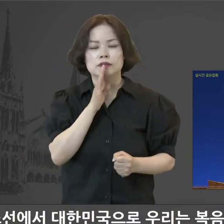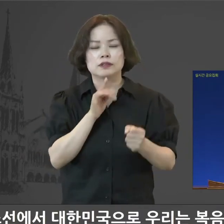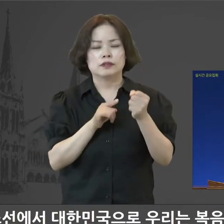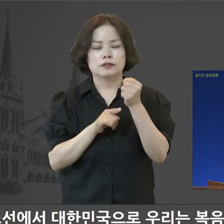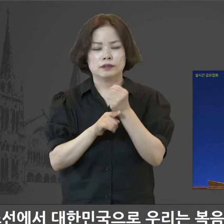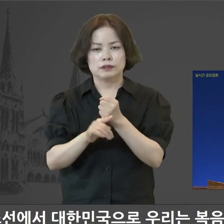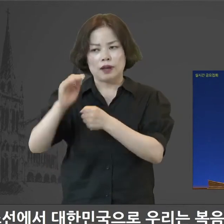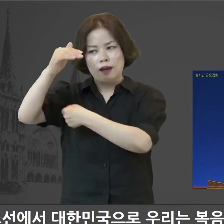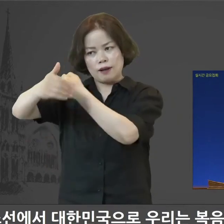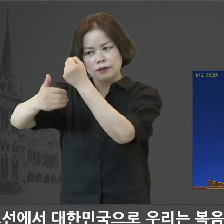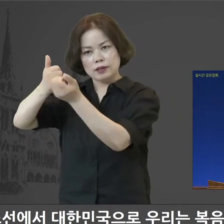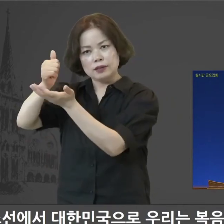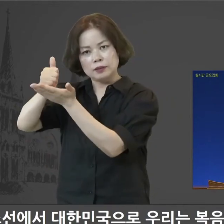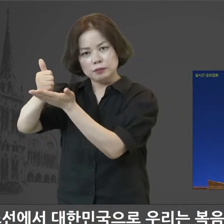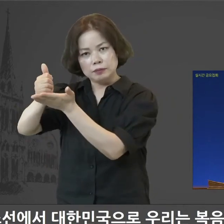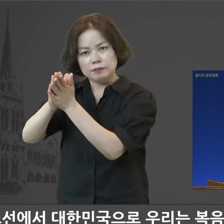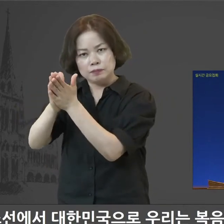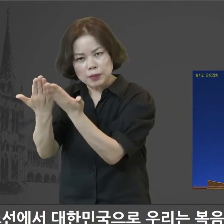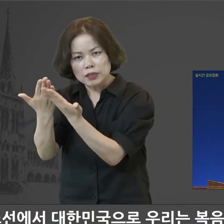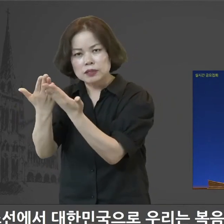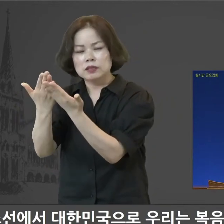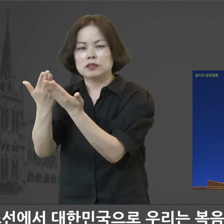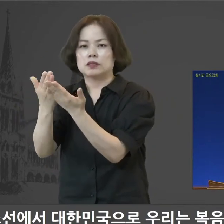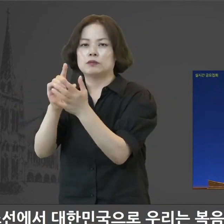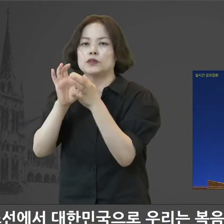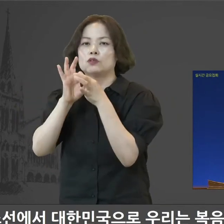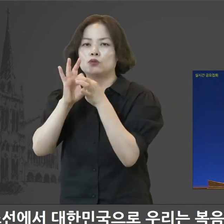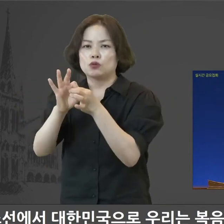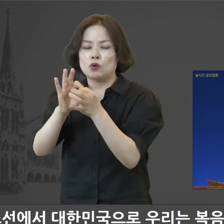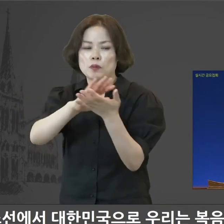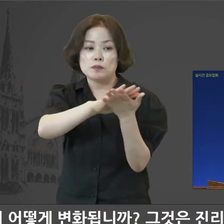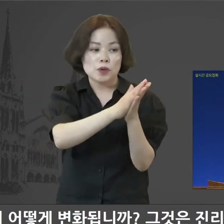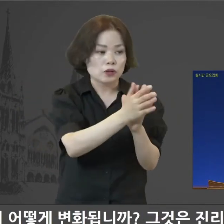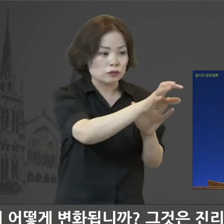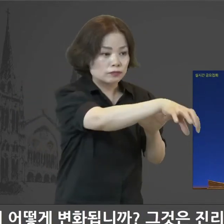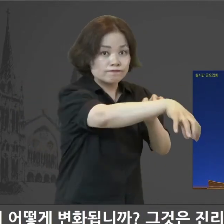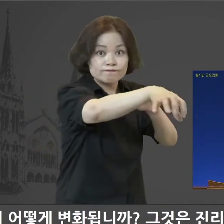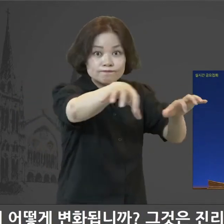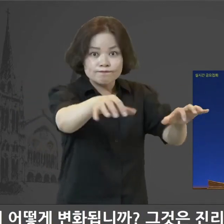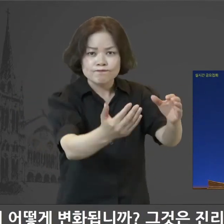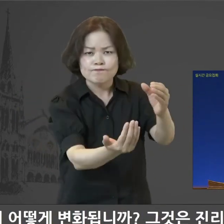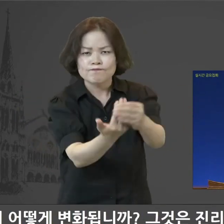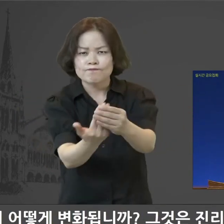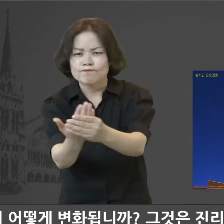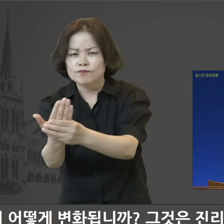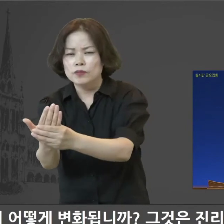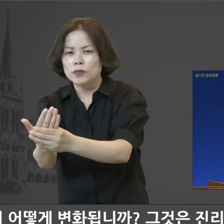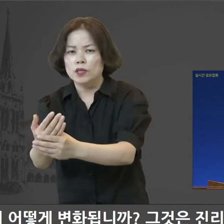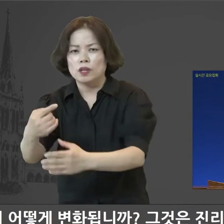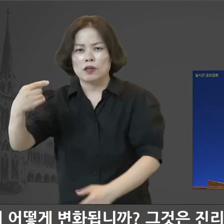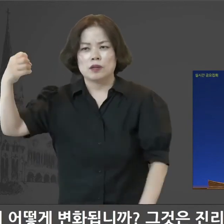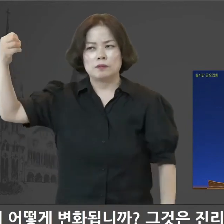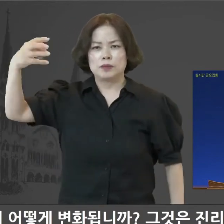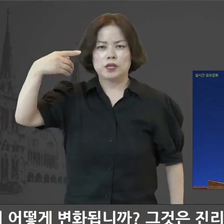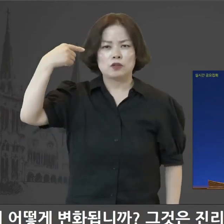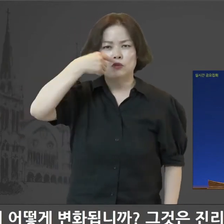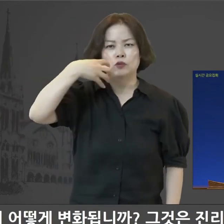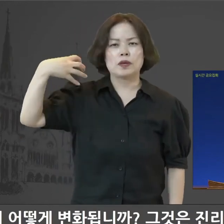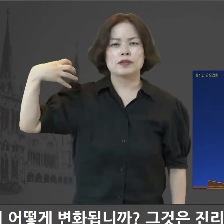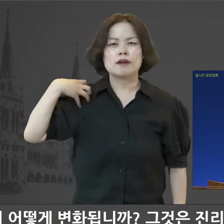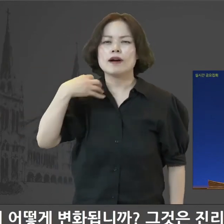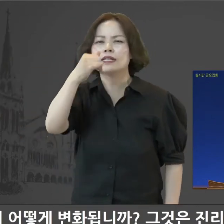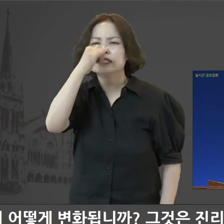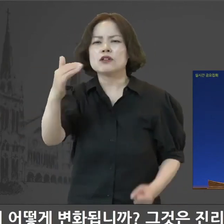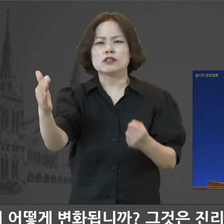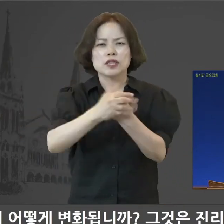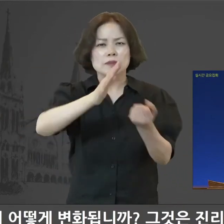진리이신 하나님의 말씀을 통해서 변화된 인간들이 곳곳에서 우리와 같이 빛과 소금으로 살았기 때문에 변화될 수 있는